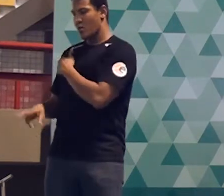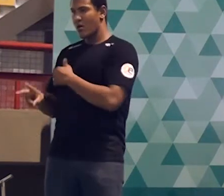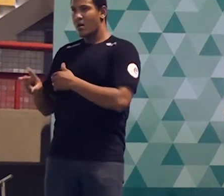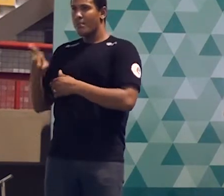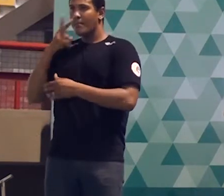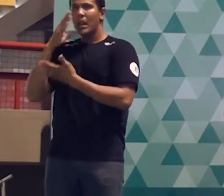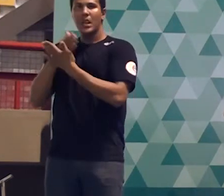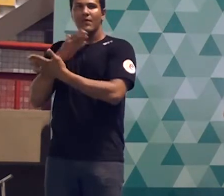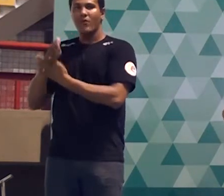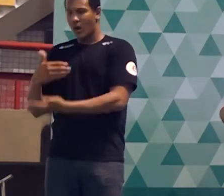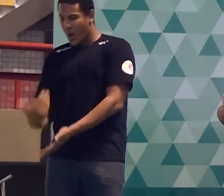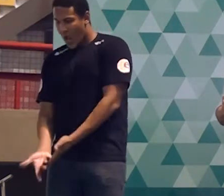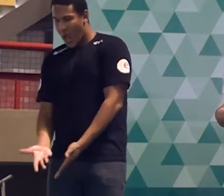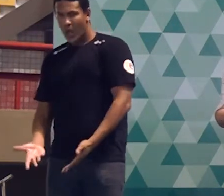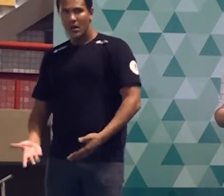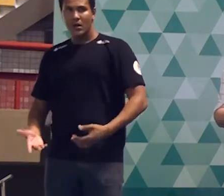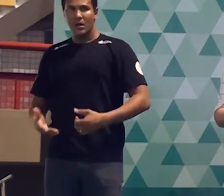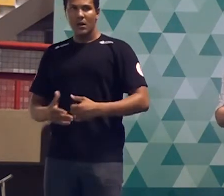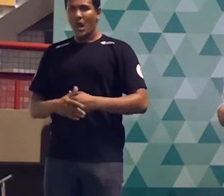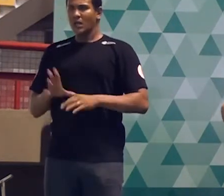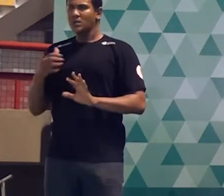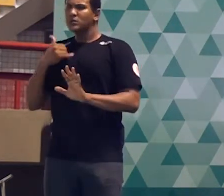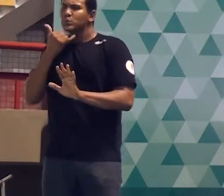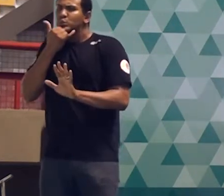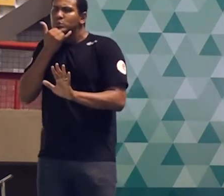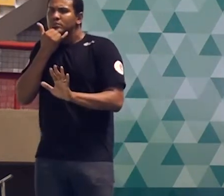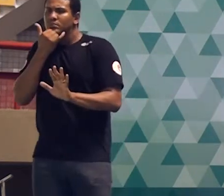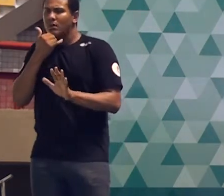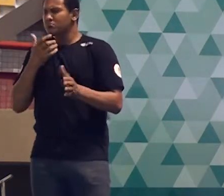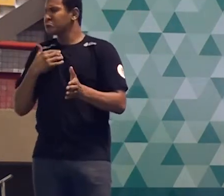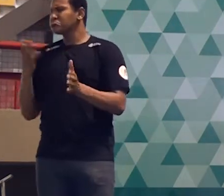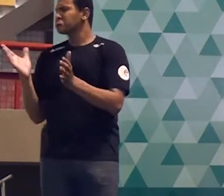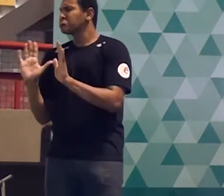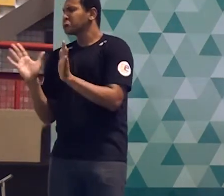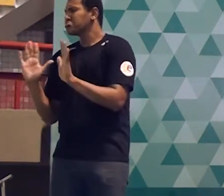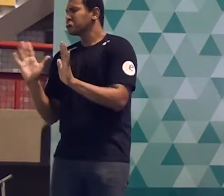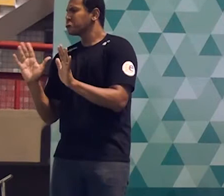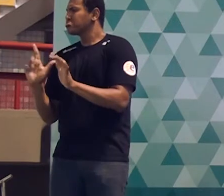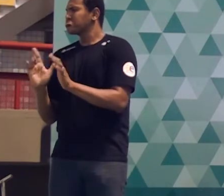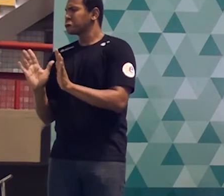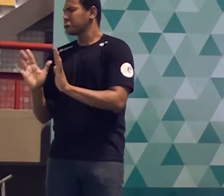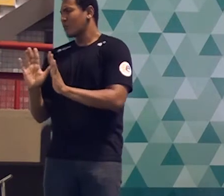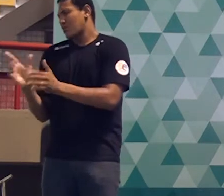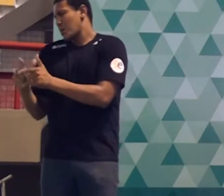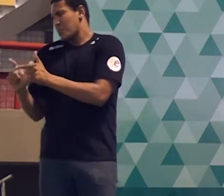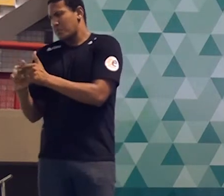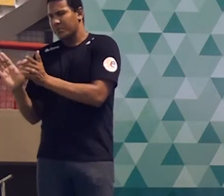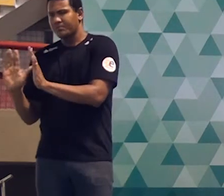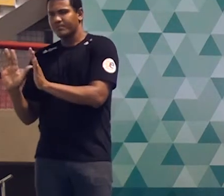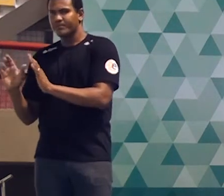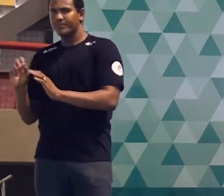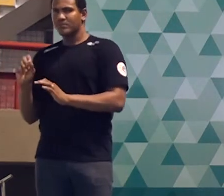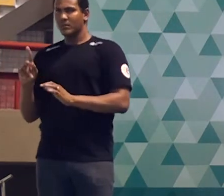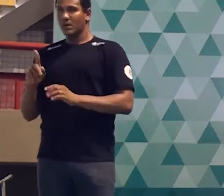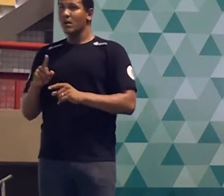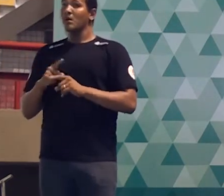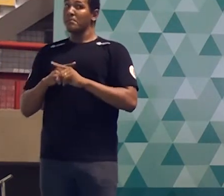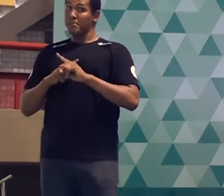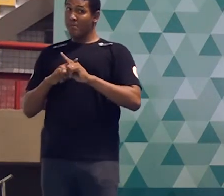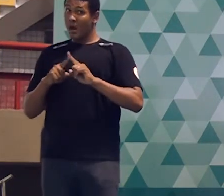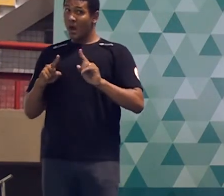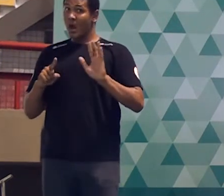livros, aí a pessoa pede desculpa e você diz, não, tudo bem, não foi nada não. Mas deixa um irmão